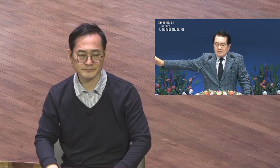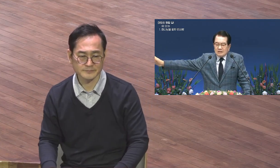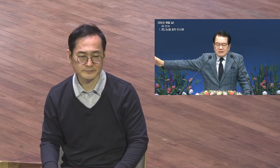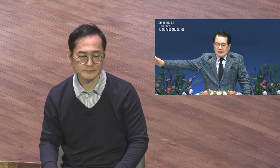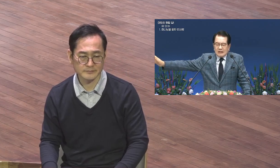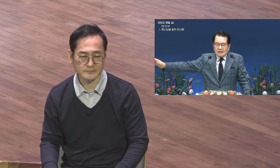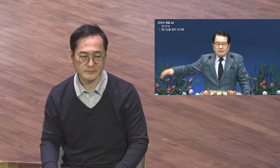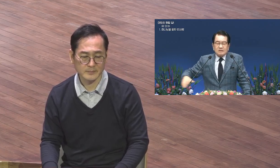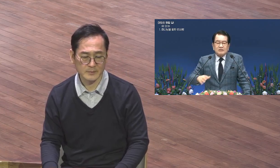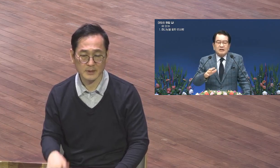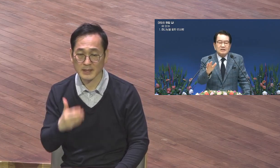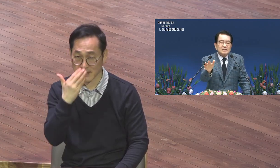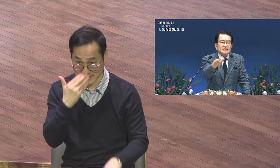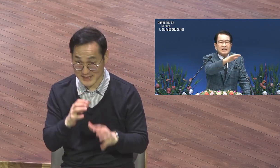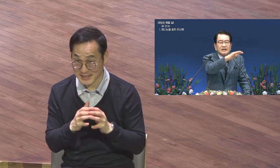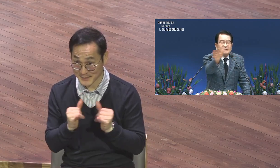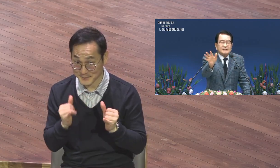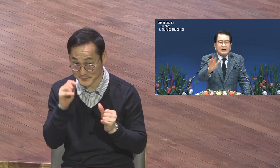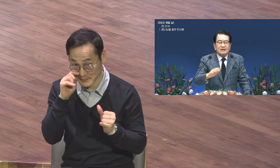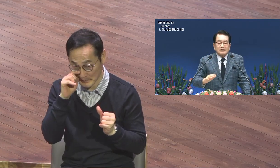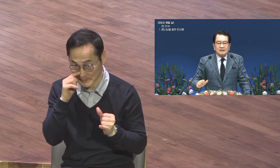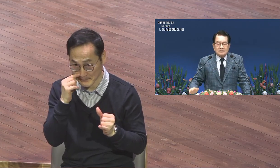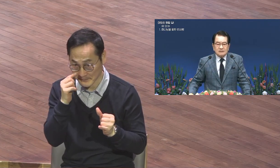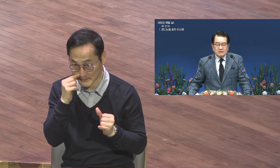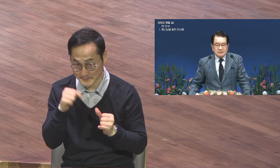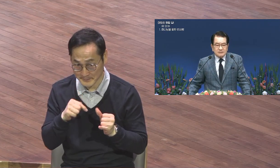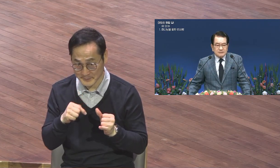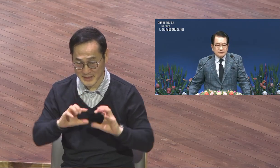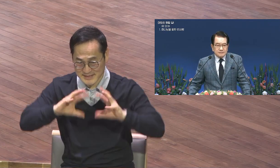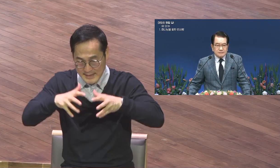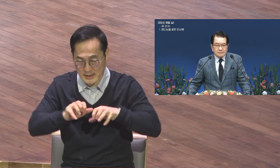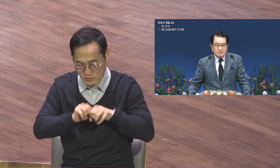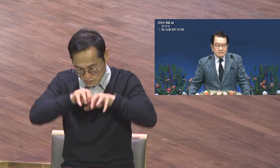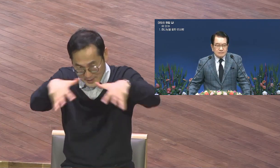이스라엘만 있는 이스라엘 아니에요. 전 세계 싹.